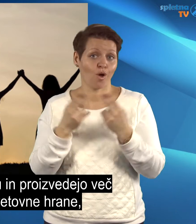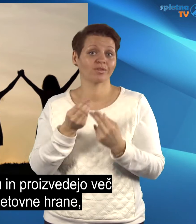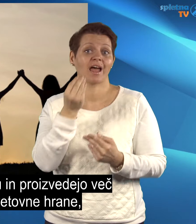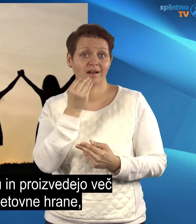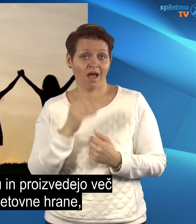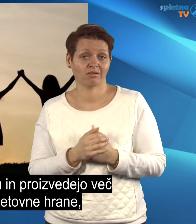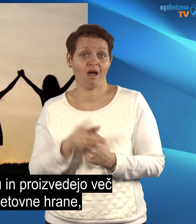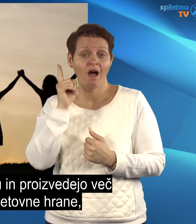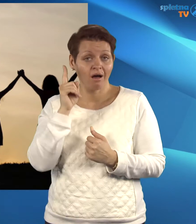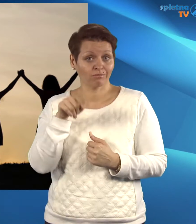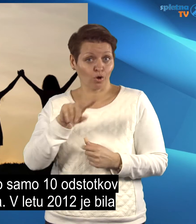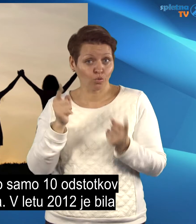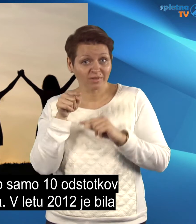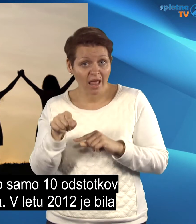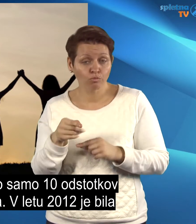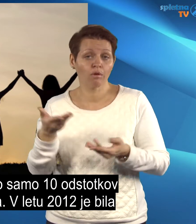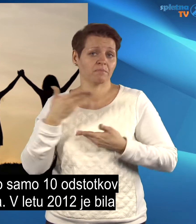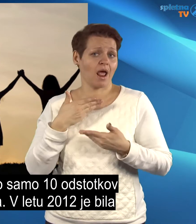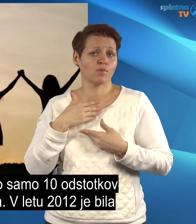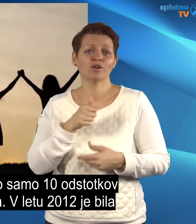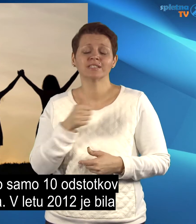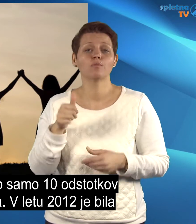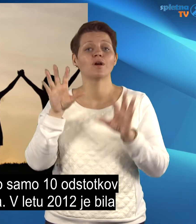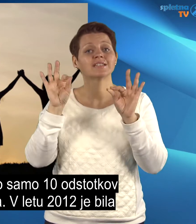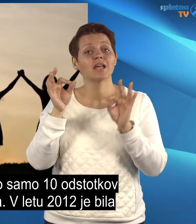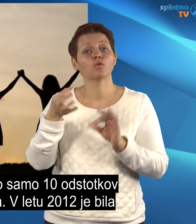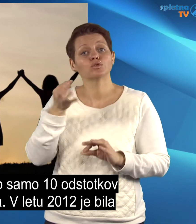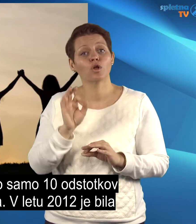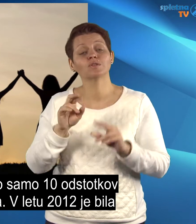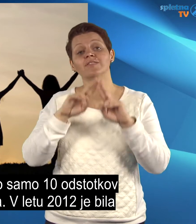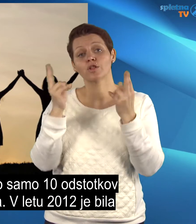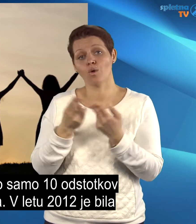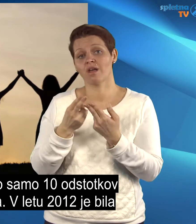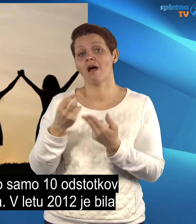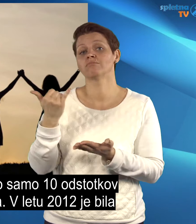temu prejmejo samo 10% svetovnega dohodka.